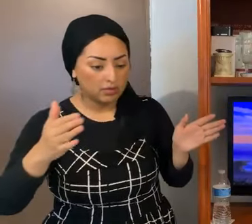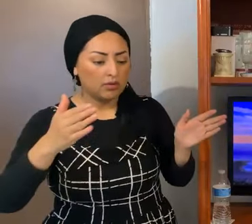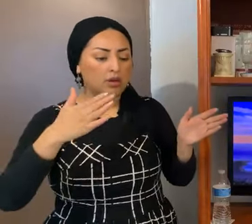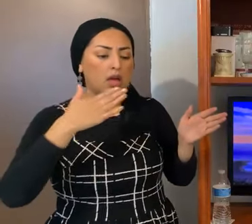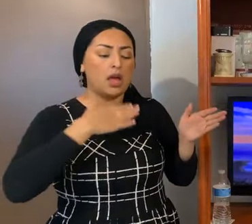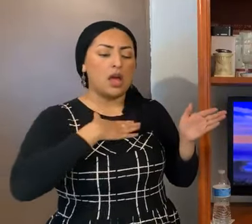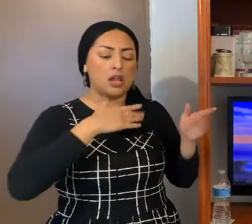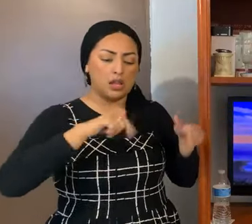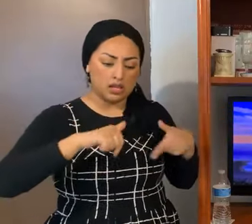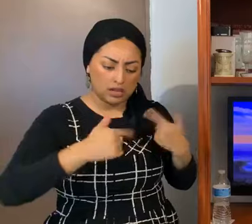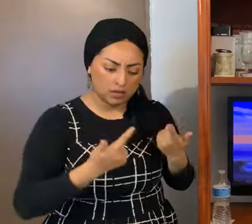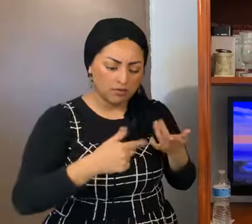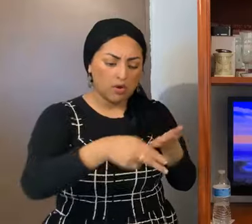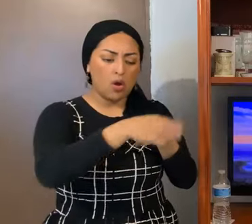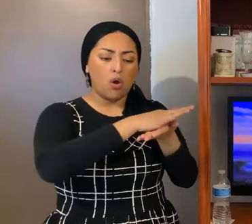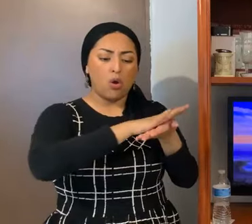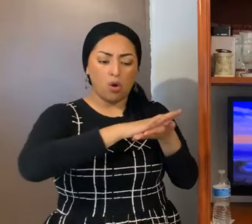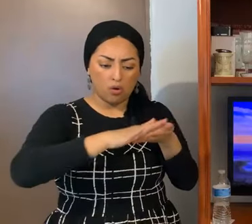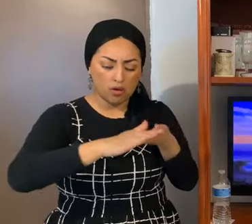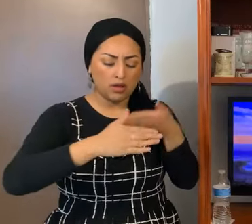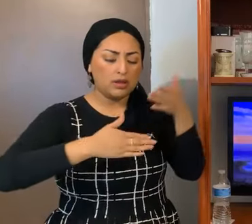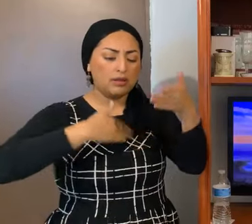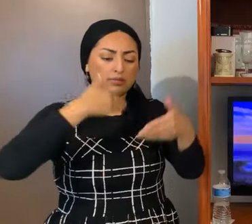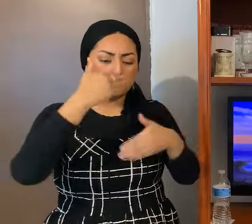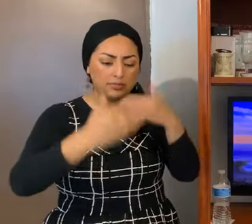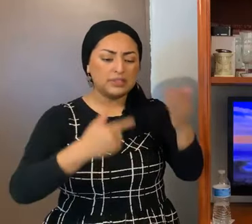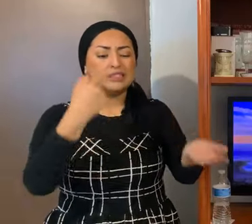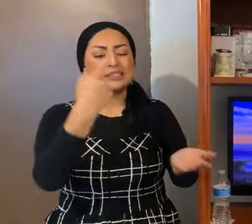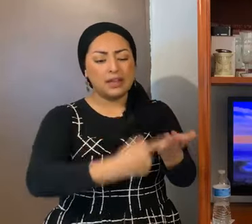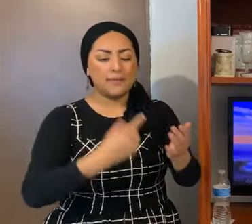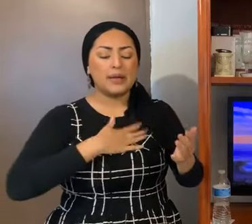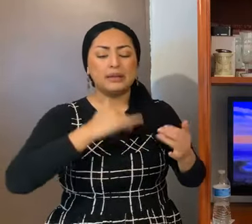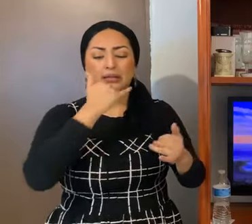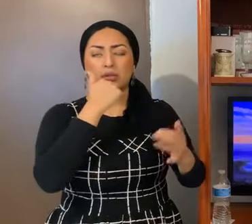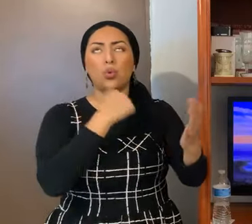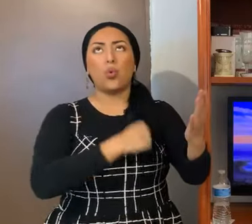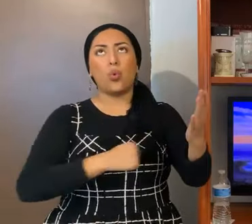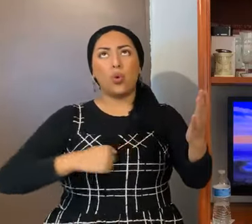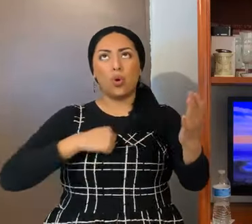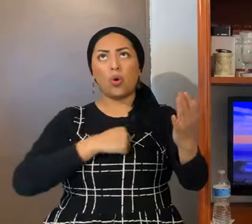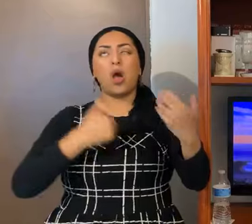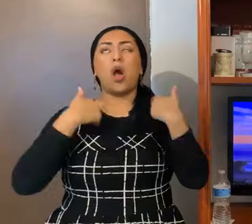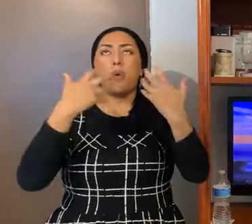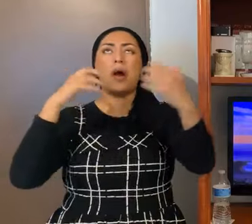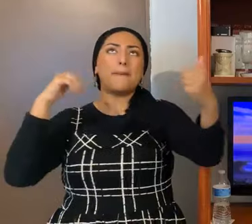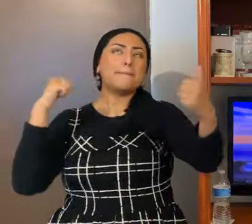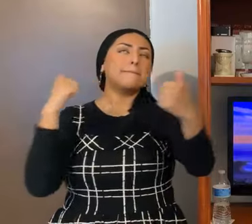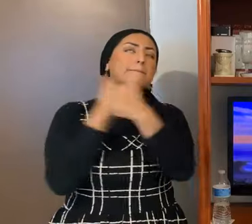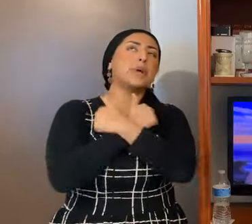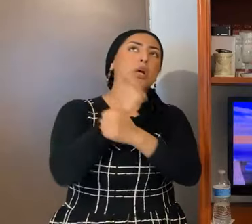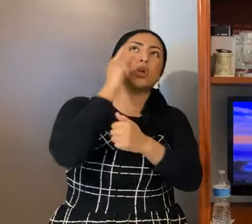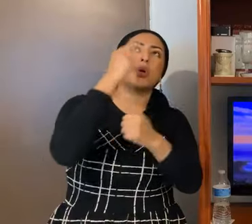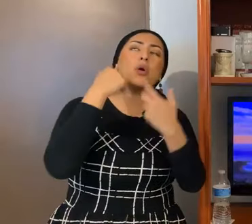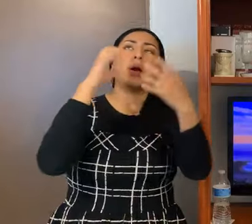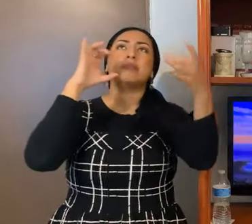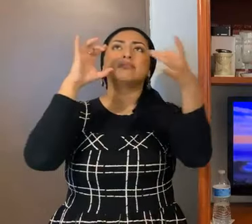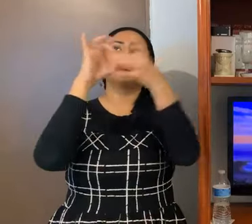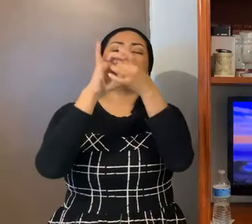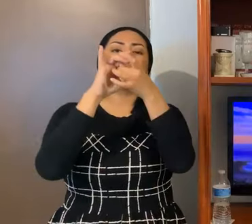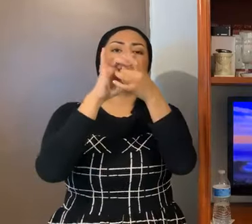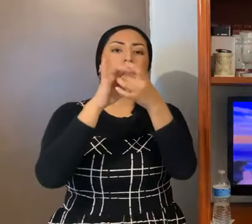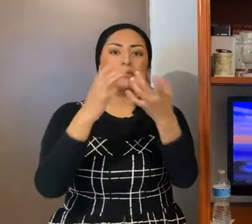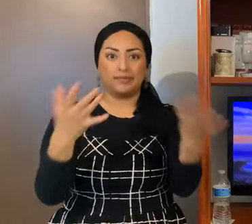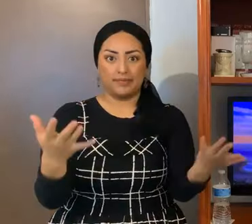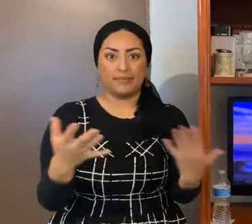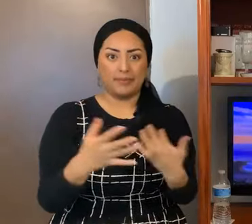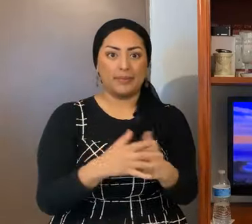tonterías, errores, perdóname. Es una reconciliación de amor, no es una situación de te he fallado